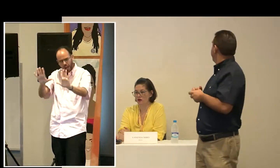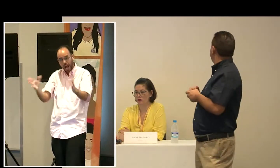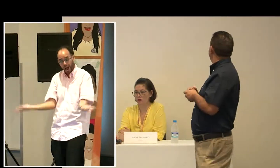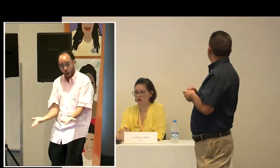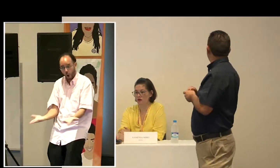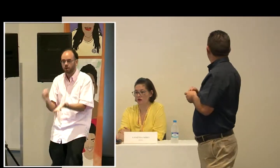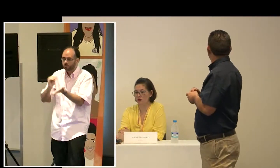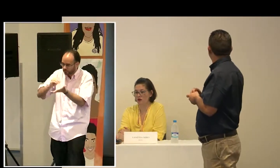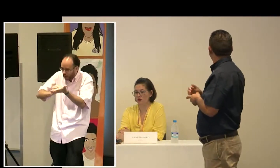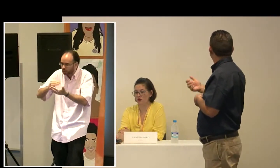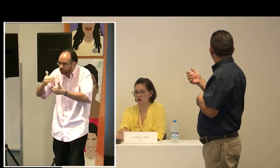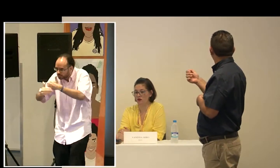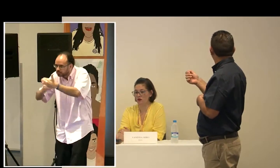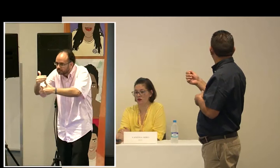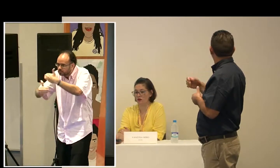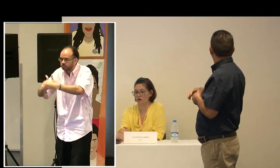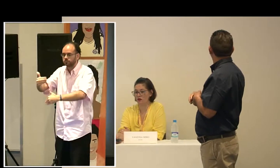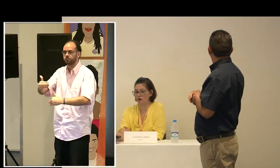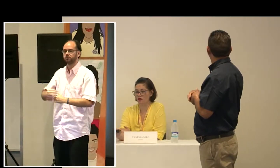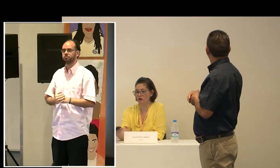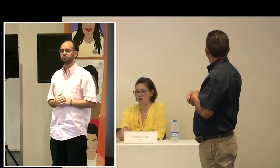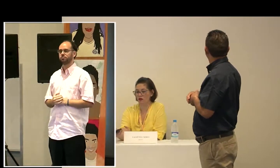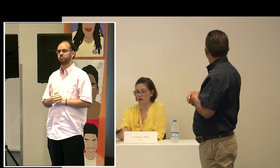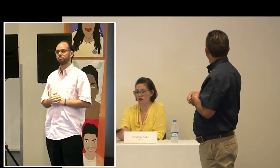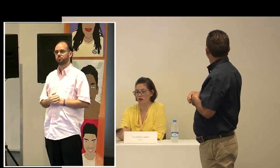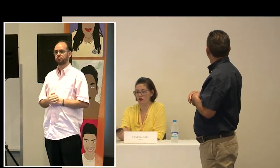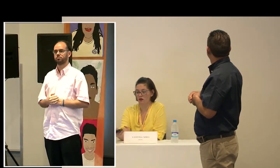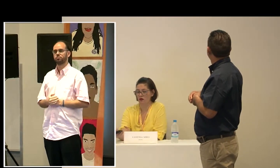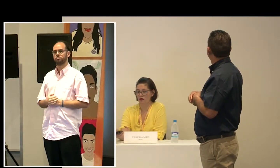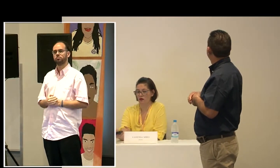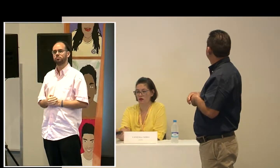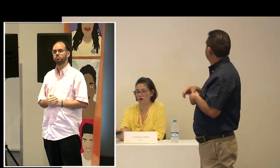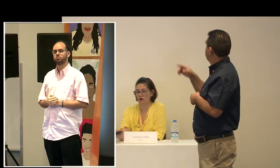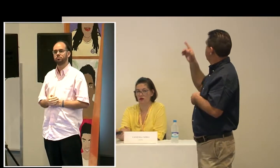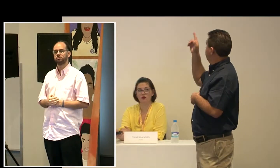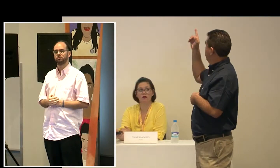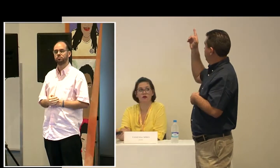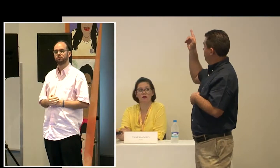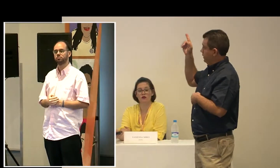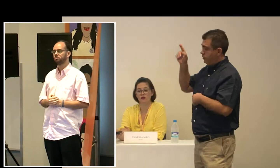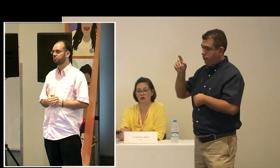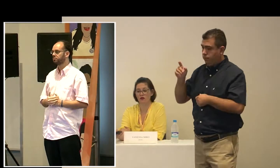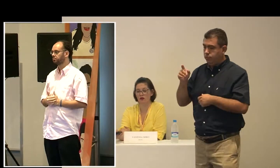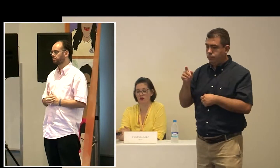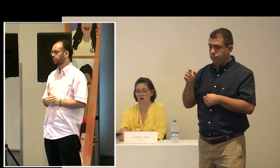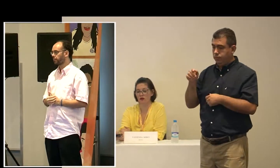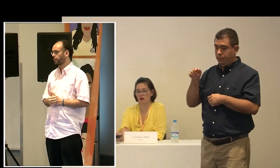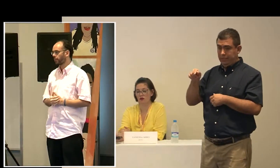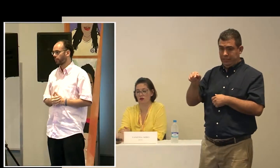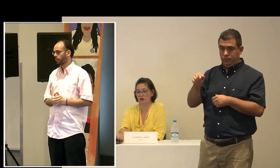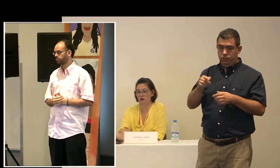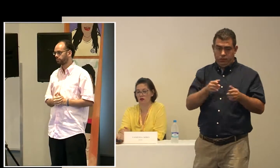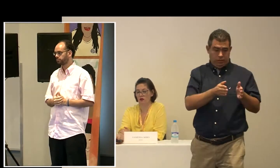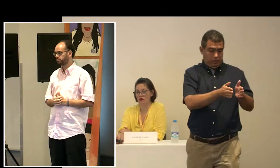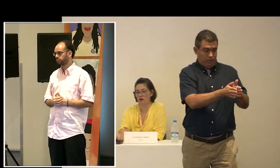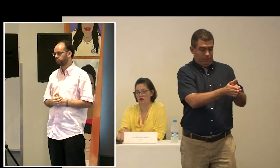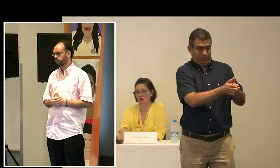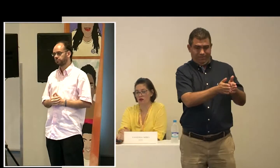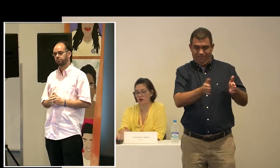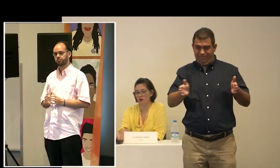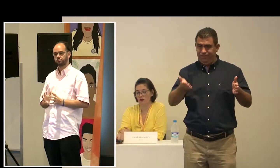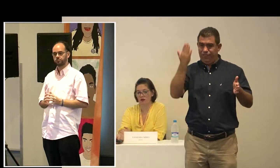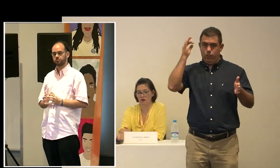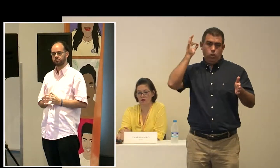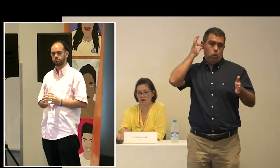conhecimento acerca do que é o bilinguismo. Agora nós sabemos que faltam algumas coisas, mas nós estamos caminhando em prol